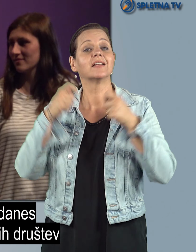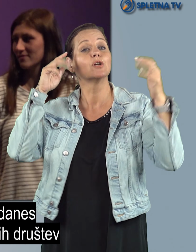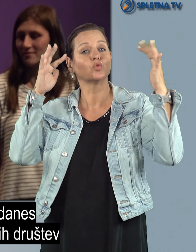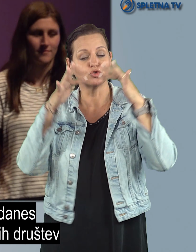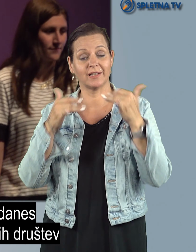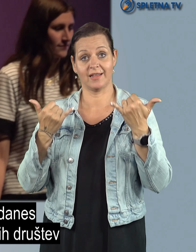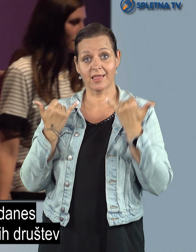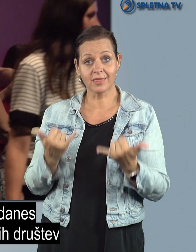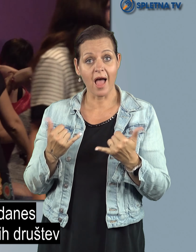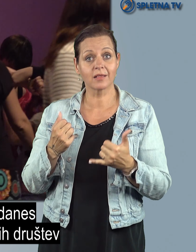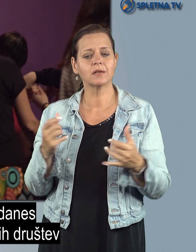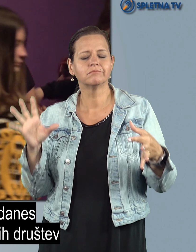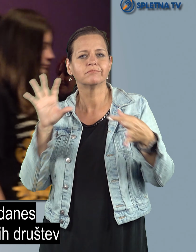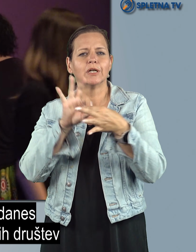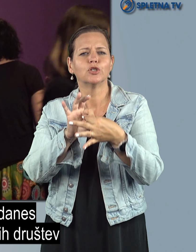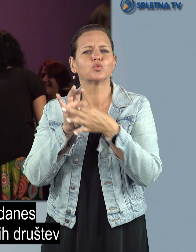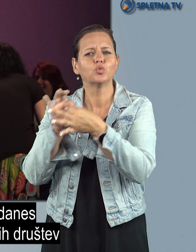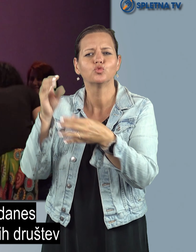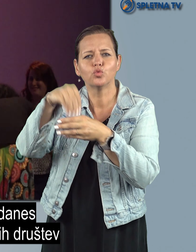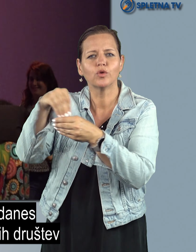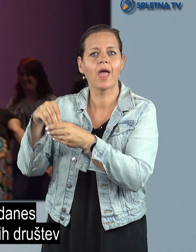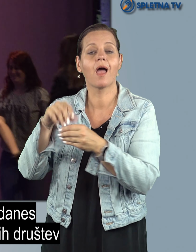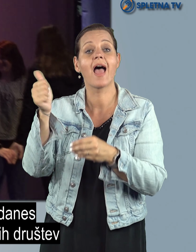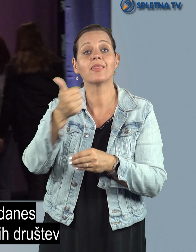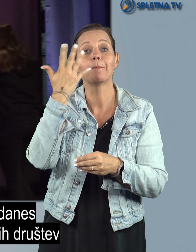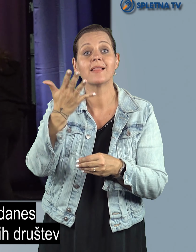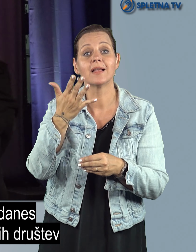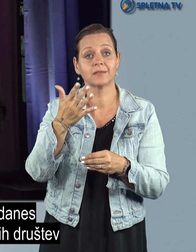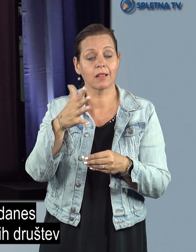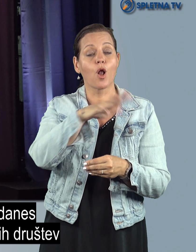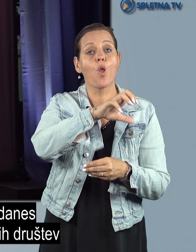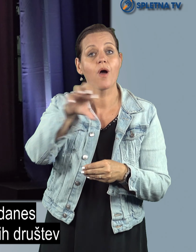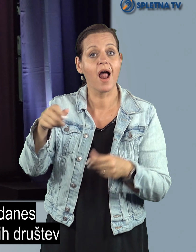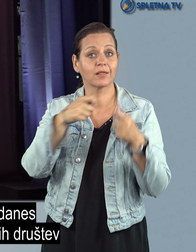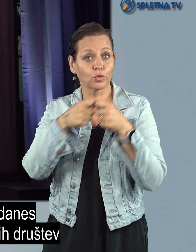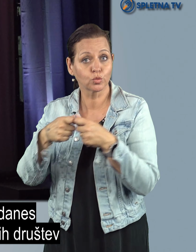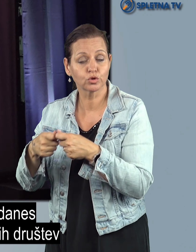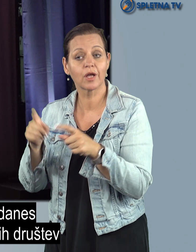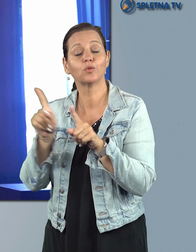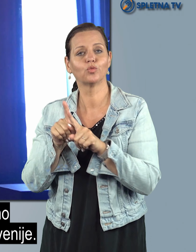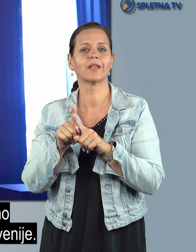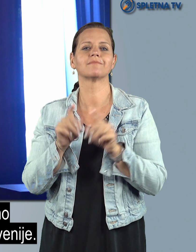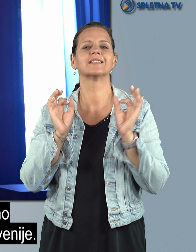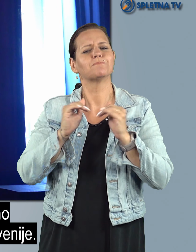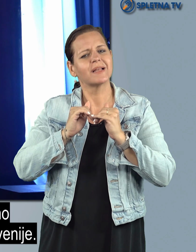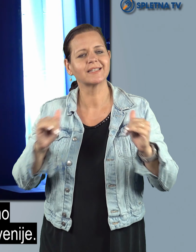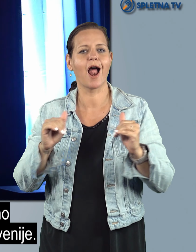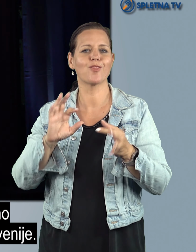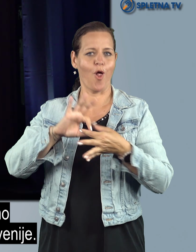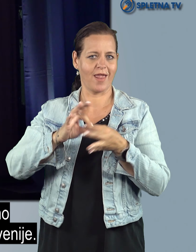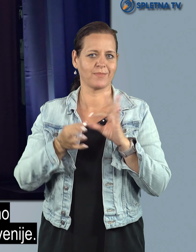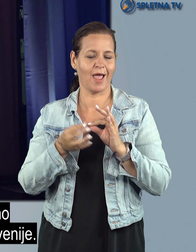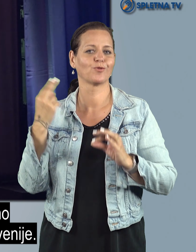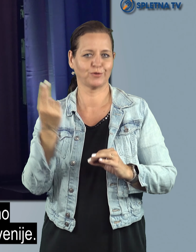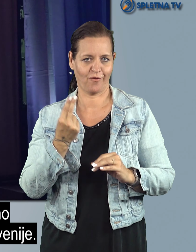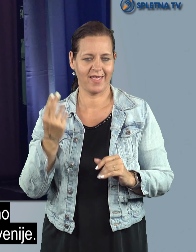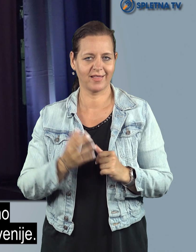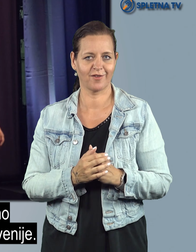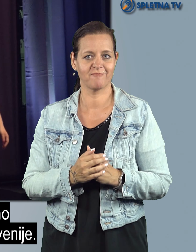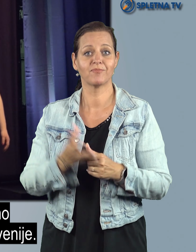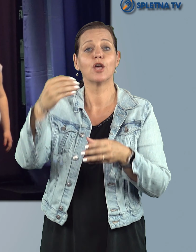Zveza Sožitje danes združuje 51 lokalnih društev in specialno olimpijado Slovenije.